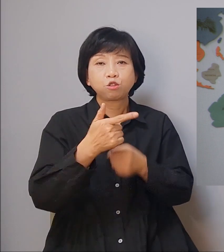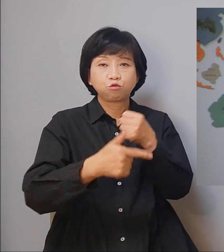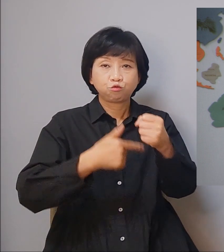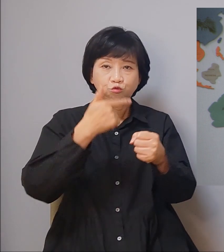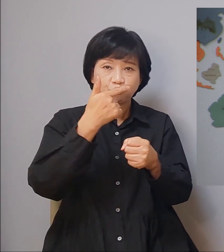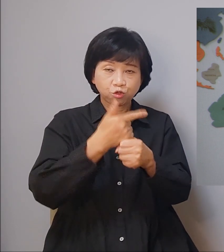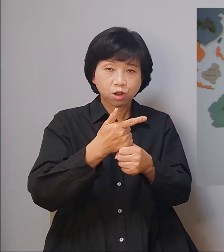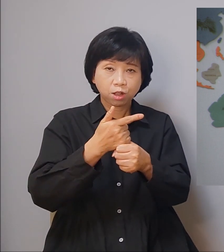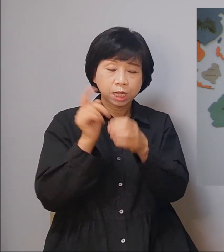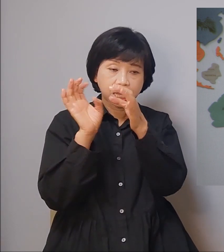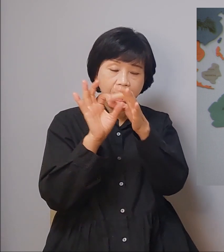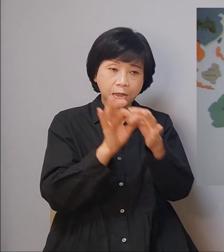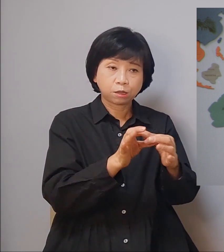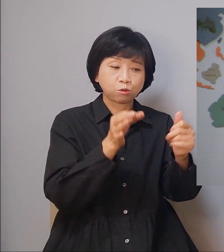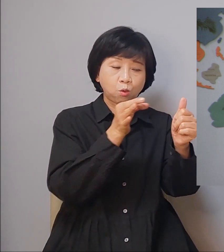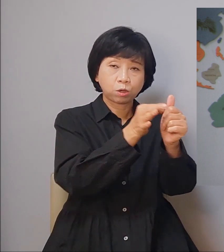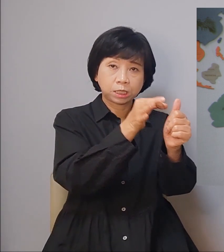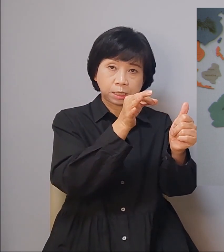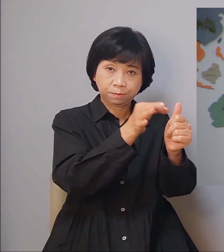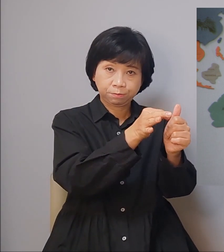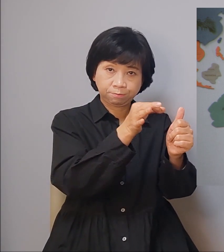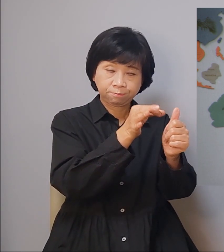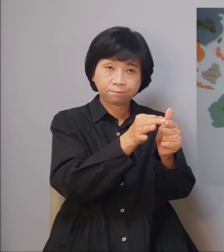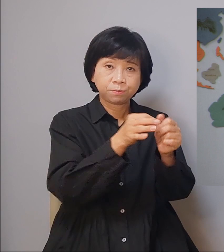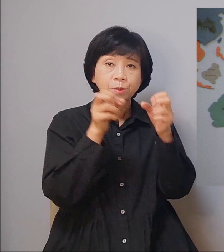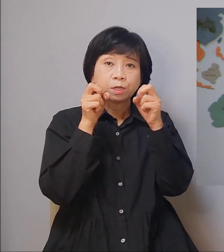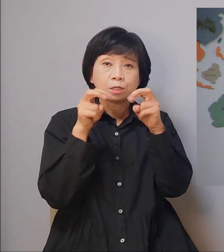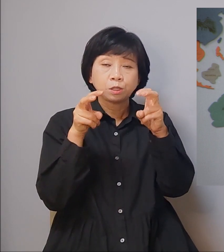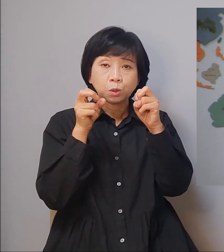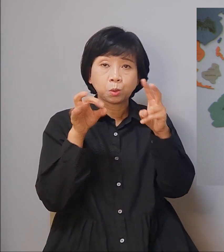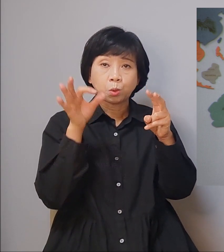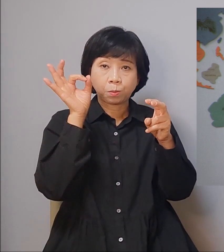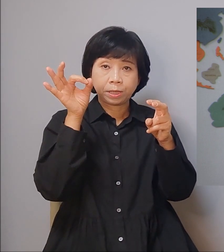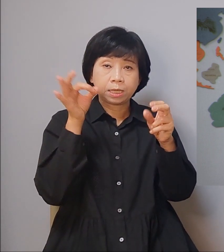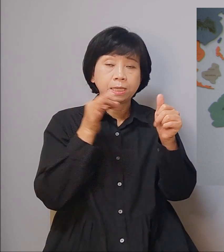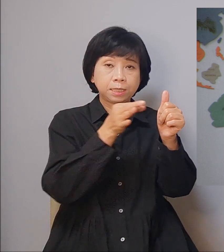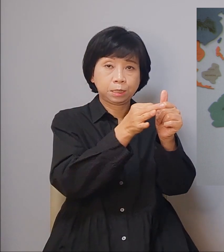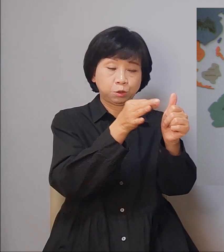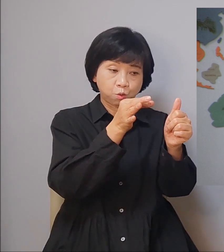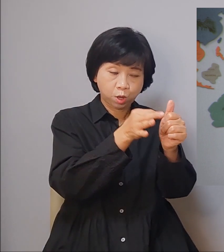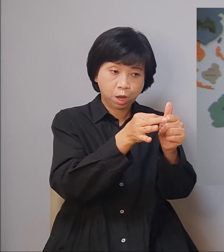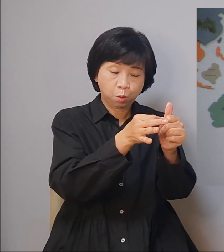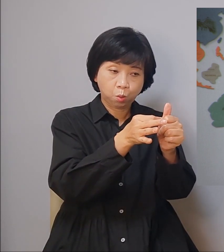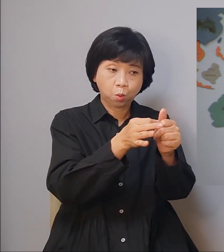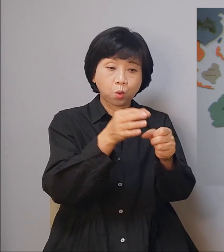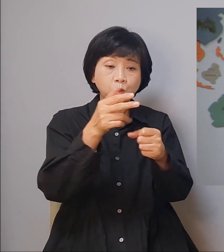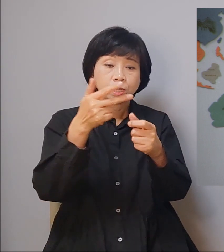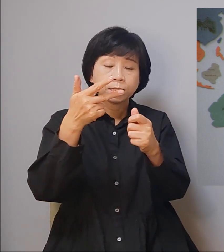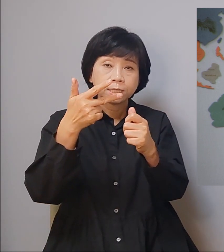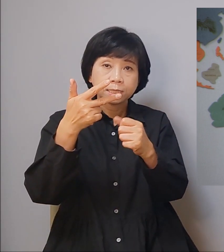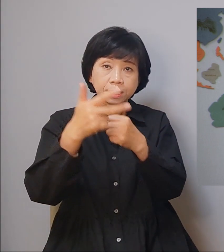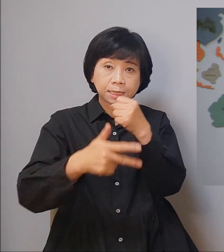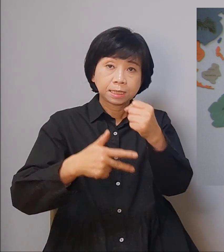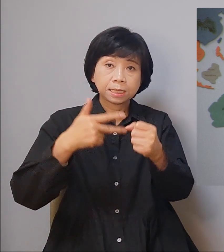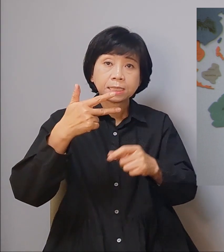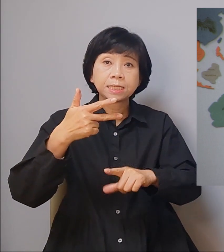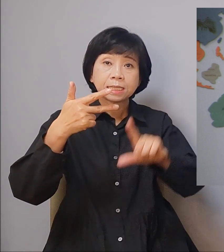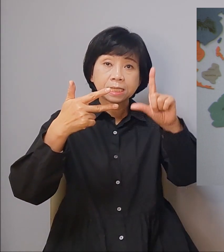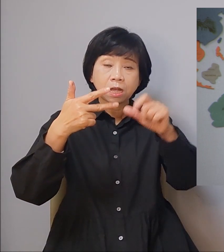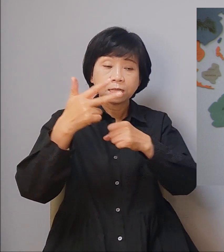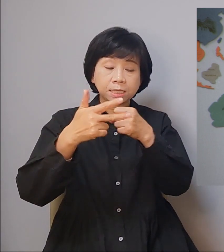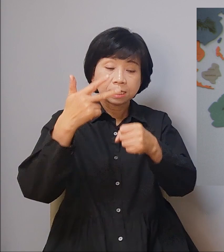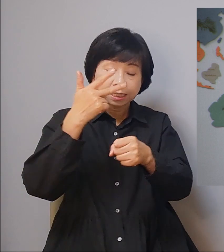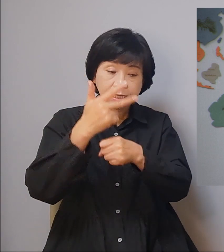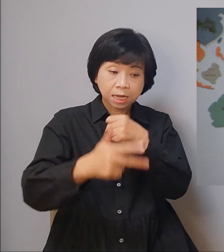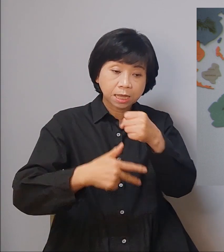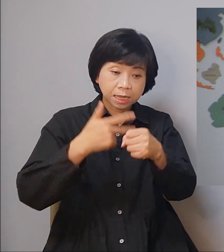연말까지는 그대로 나갑니다. 그리고 이제 내후년 2023년에 6년 차 이상 되신 우리